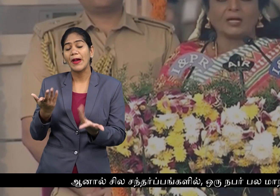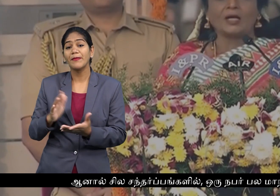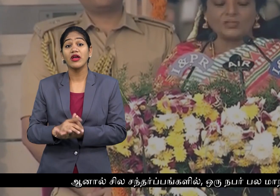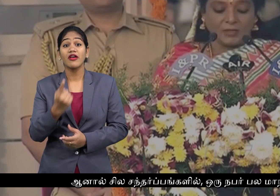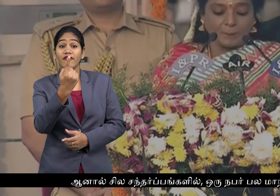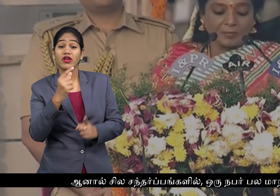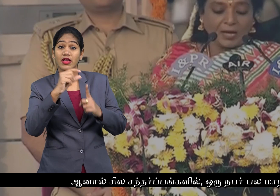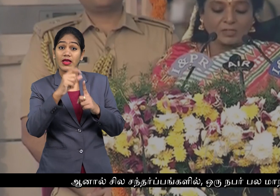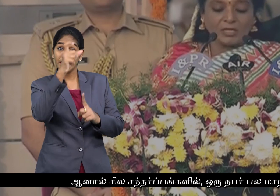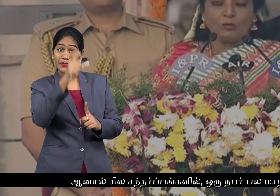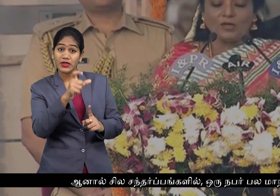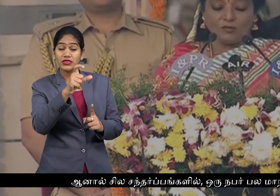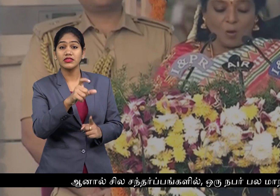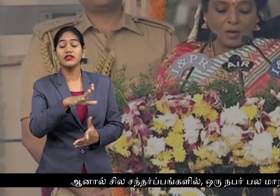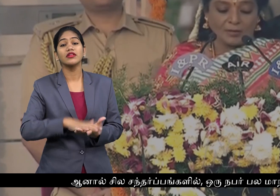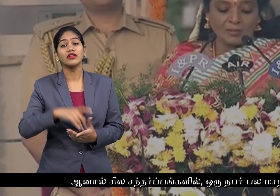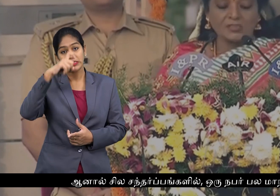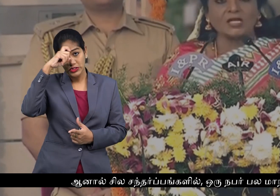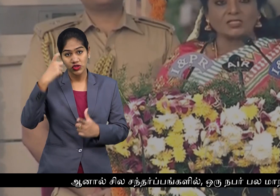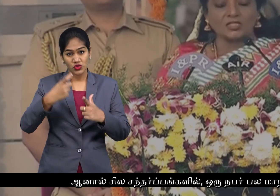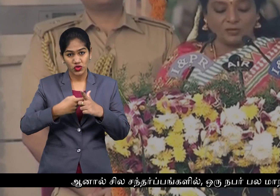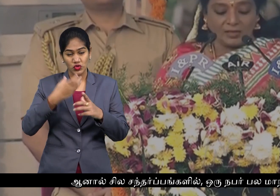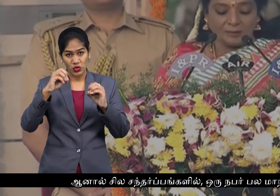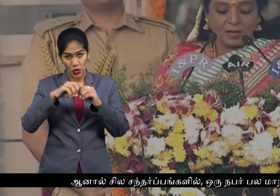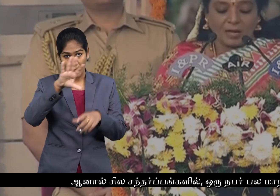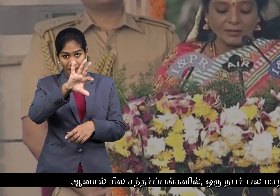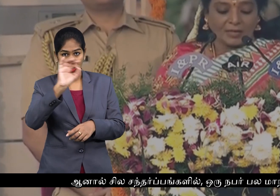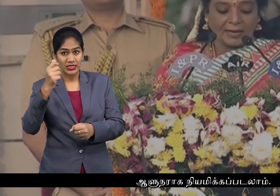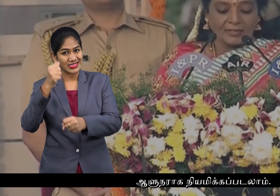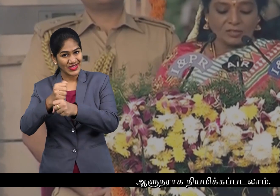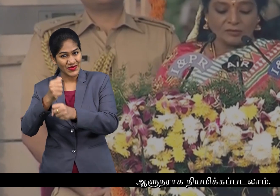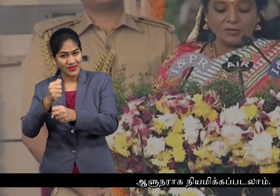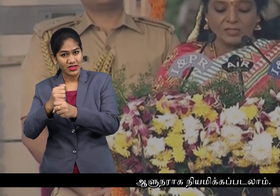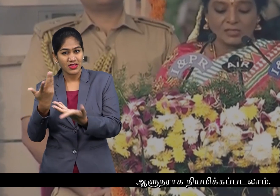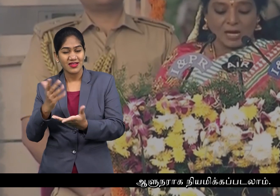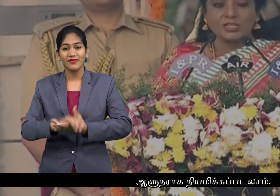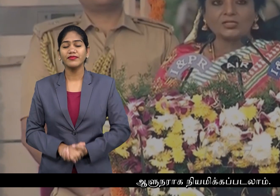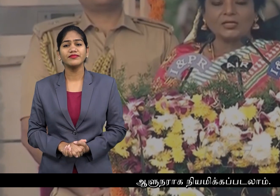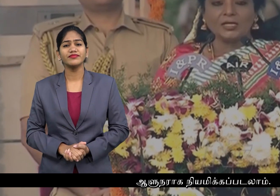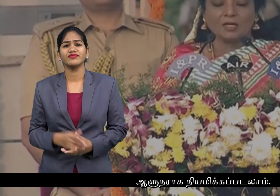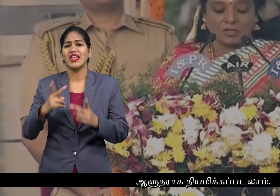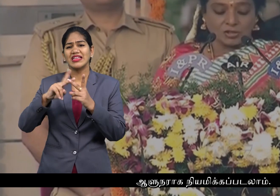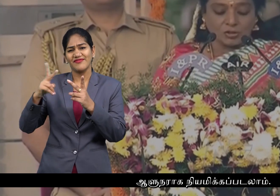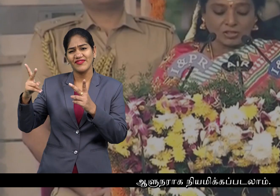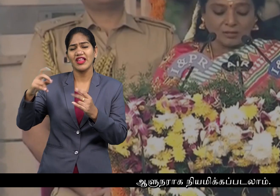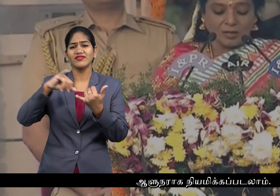ஆனால் சில சந்தர்ப்பங்களில் ஒரு நபர் பல மாநிலங்களுக்கு ஆளுநராக